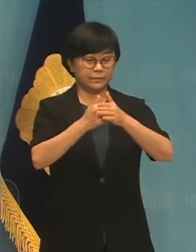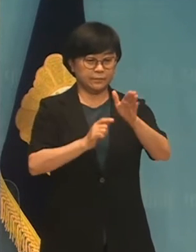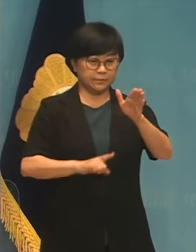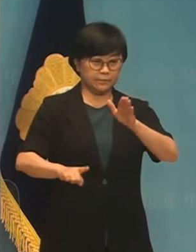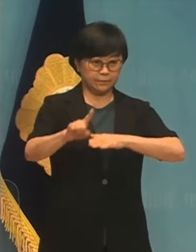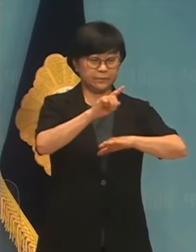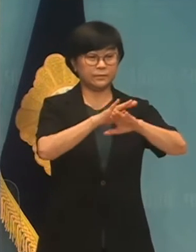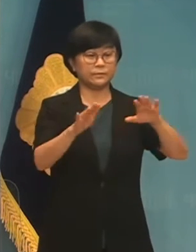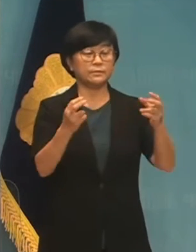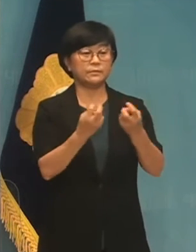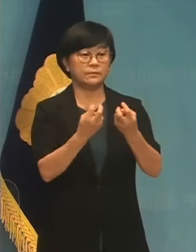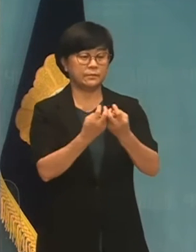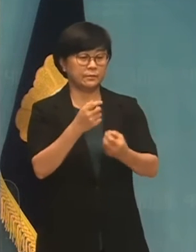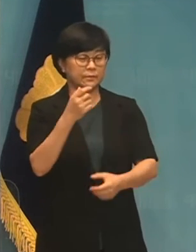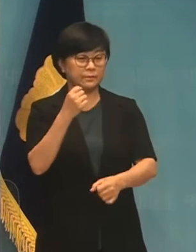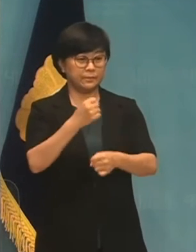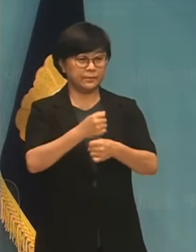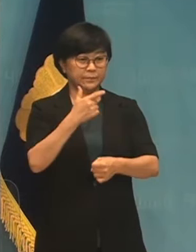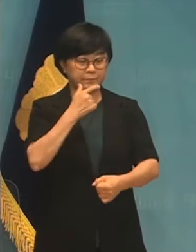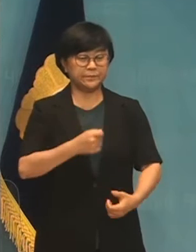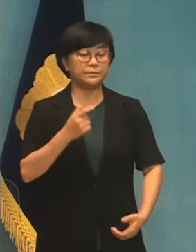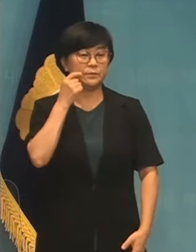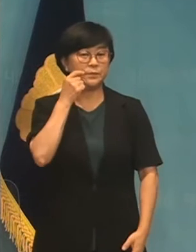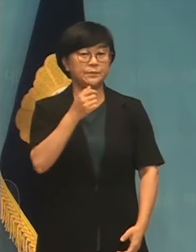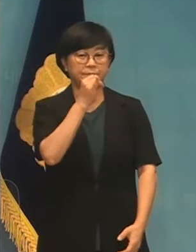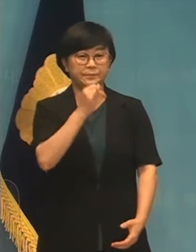앞선 해법을 만들지 못하고 있습니다.